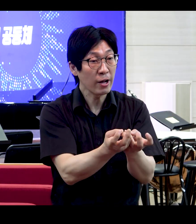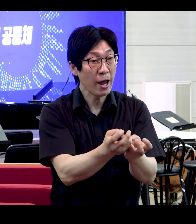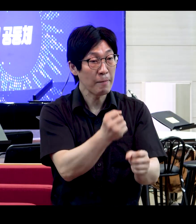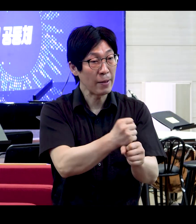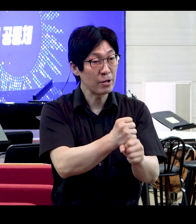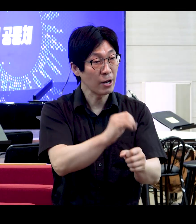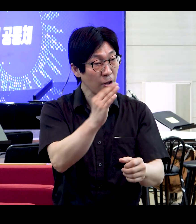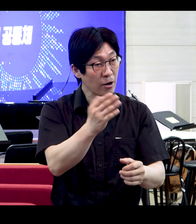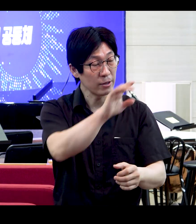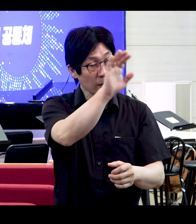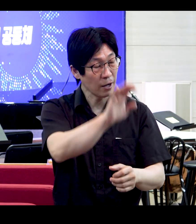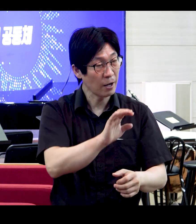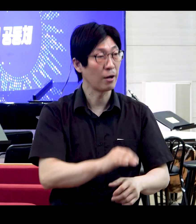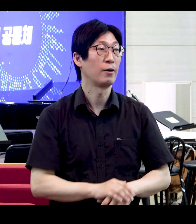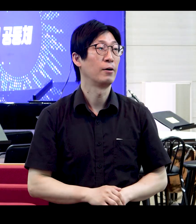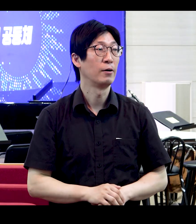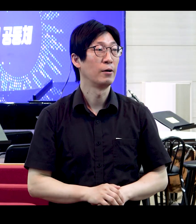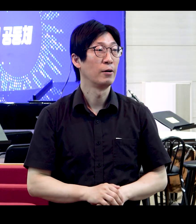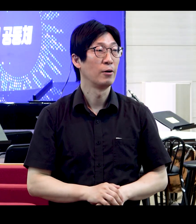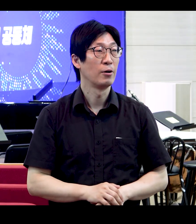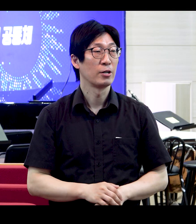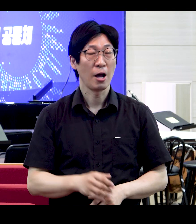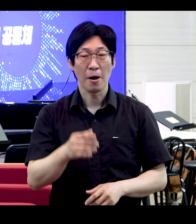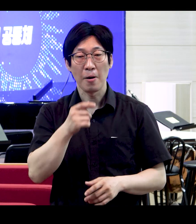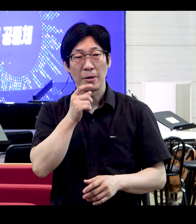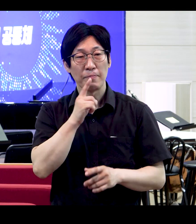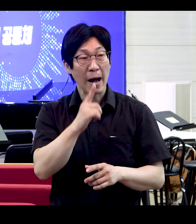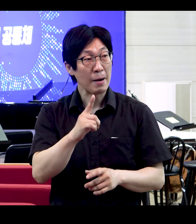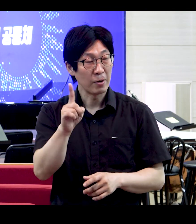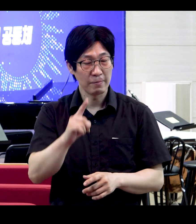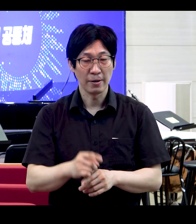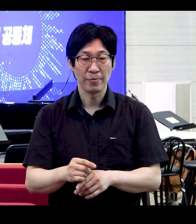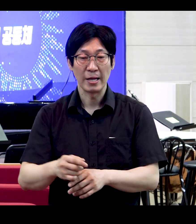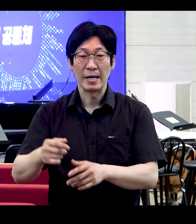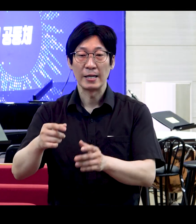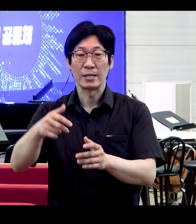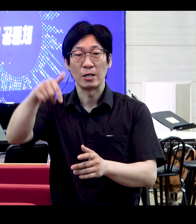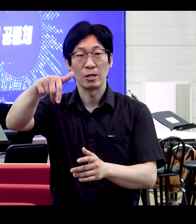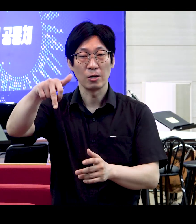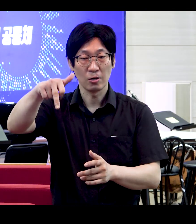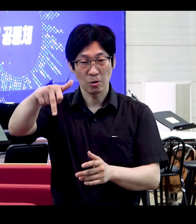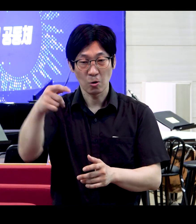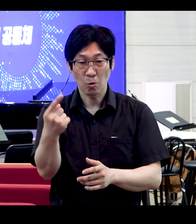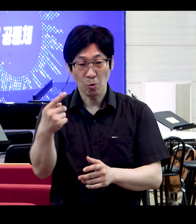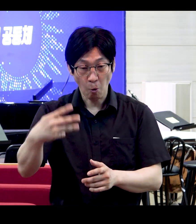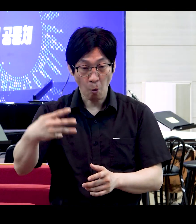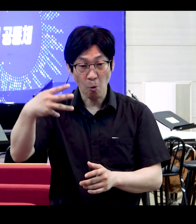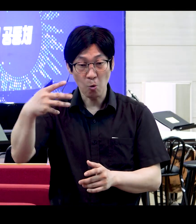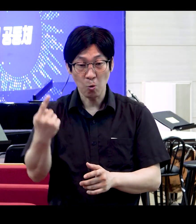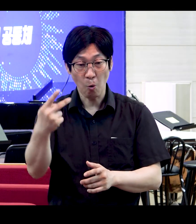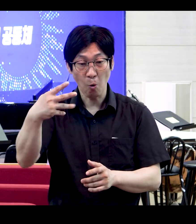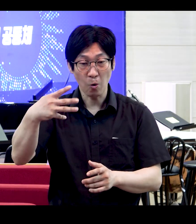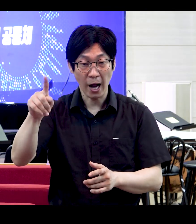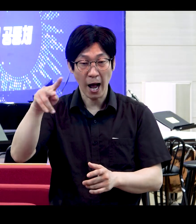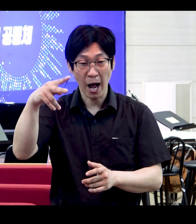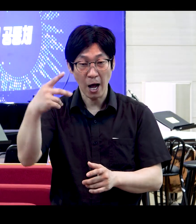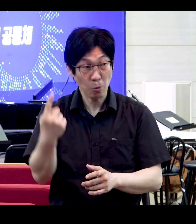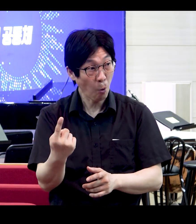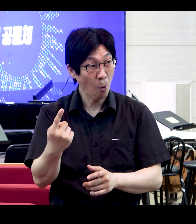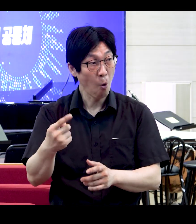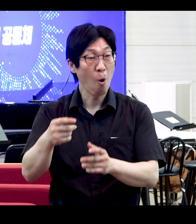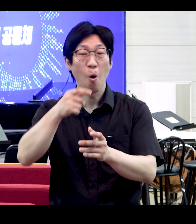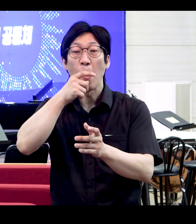말합니다. 콜로라도 강이 어마어마하게 두꺼운 그 퇴적층 사이를 흐르면서 그러면서